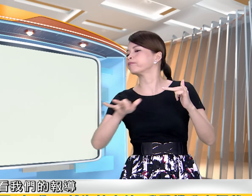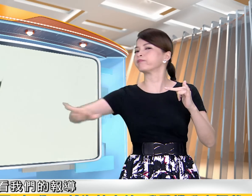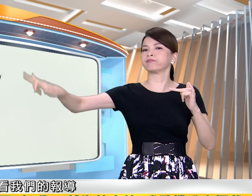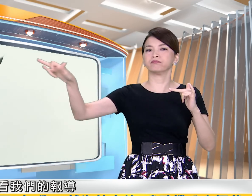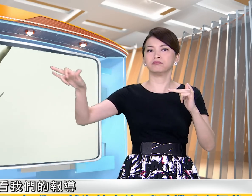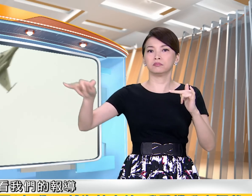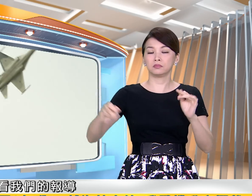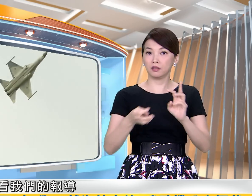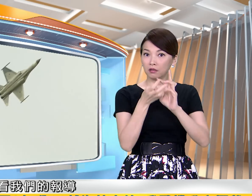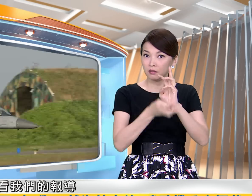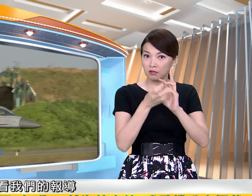报道。